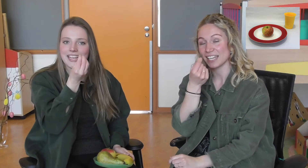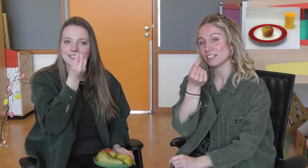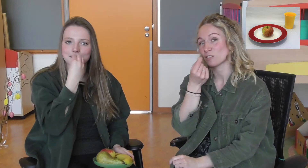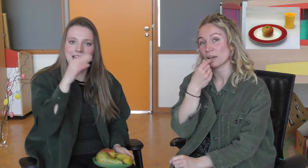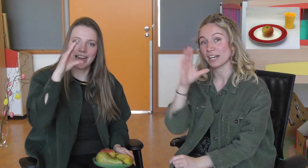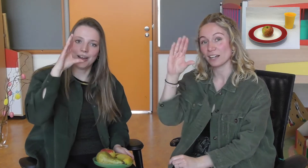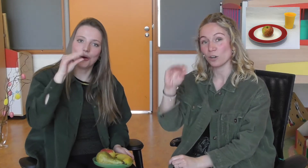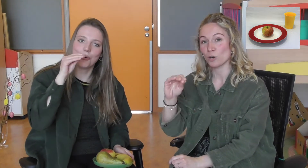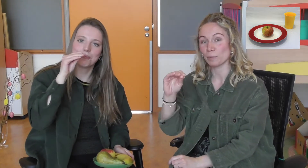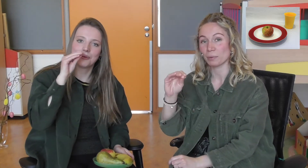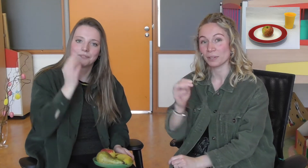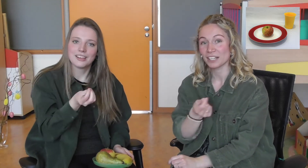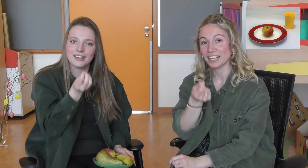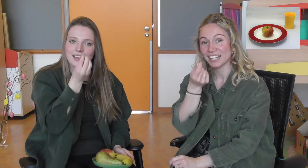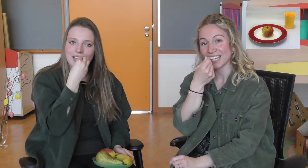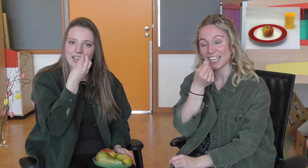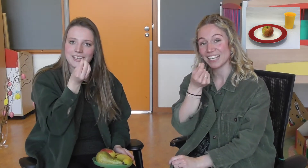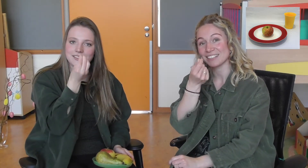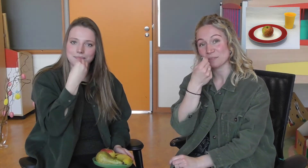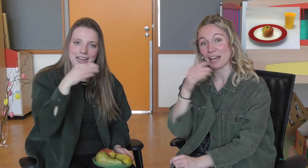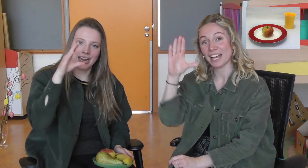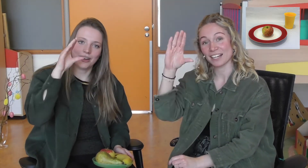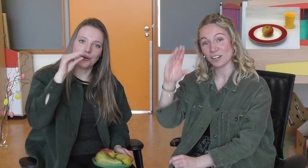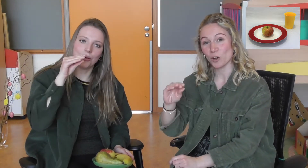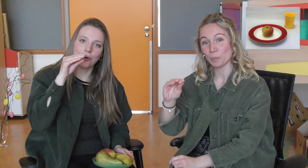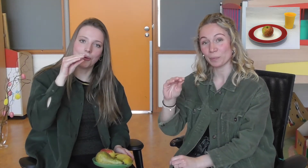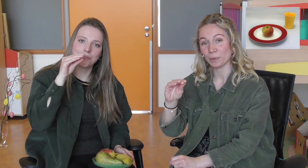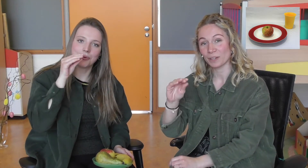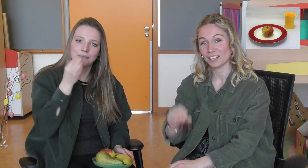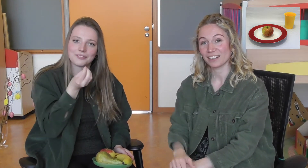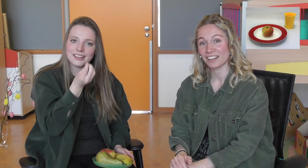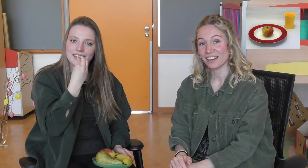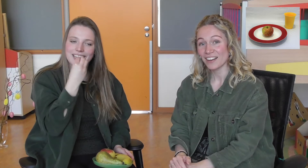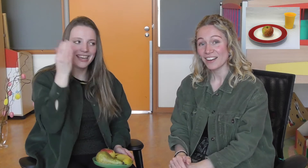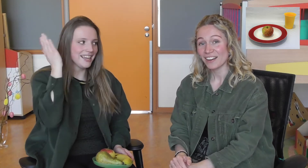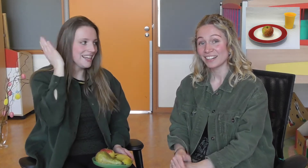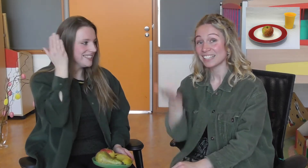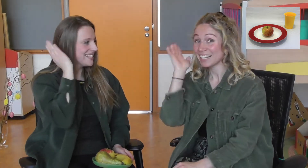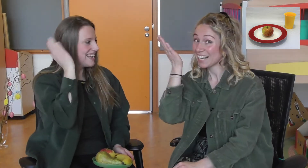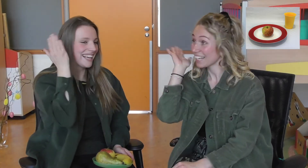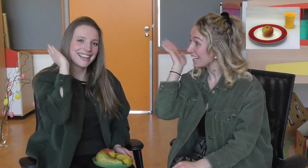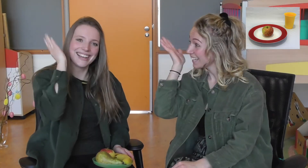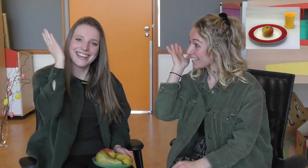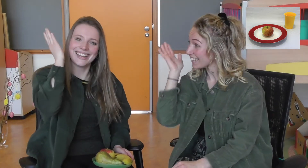Eet maar op, eet maar op. Eet lekker.